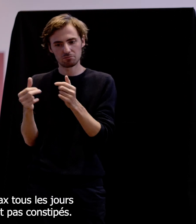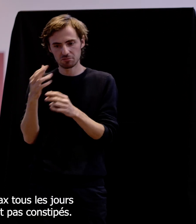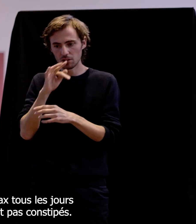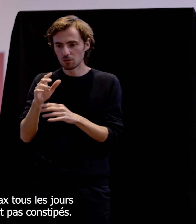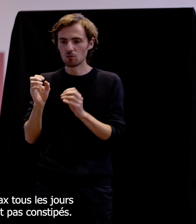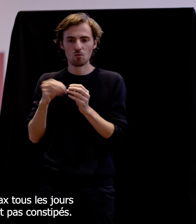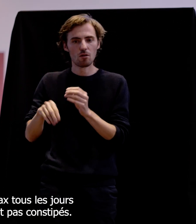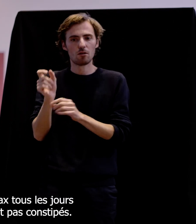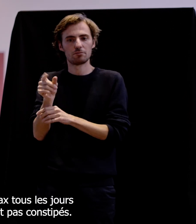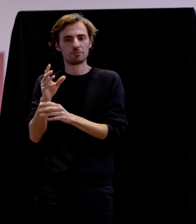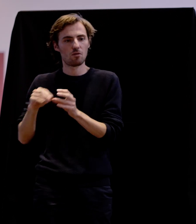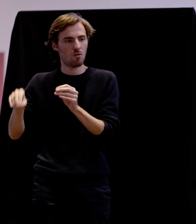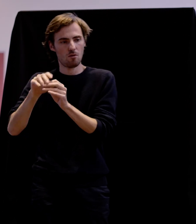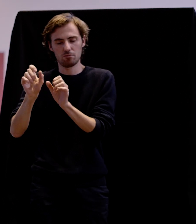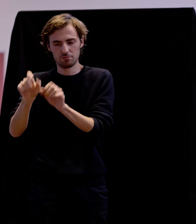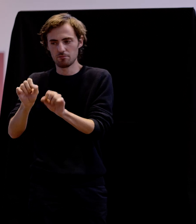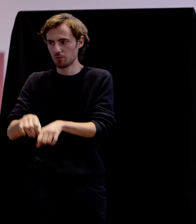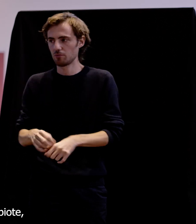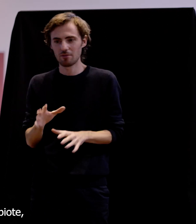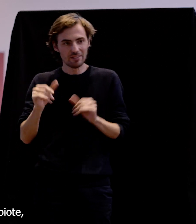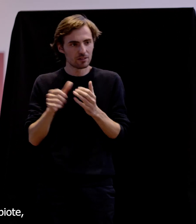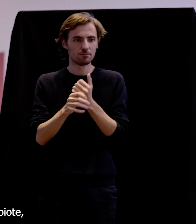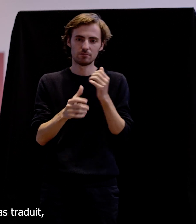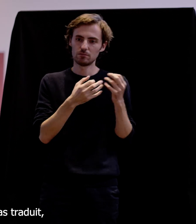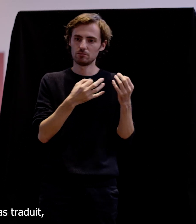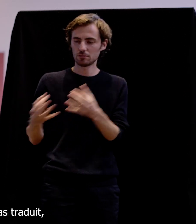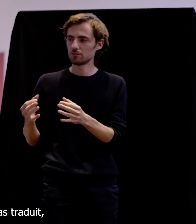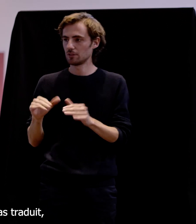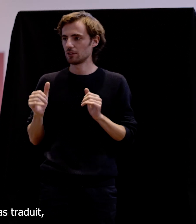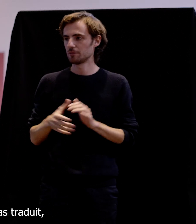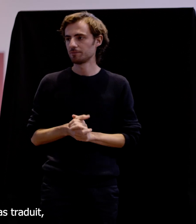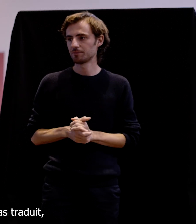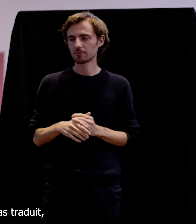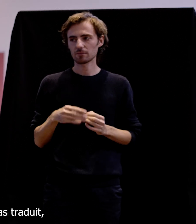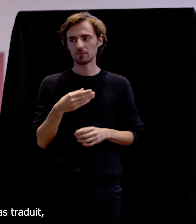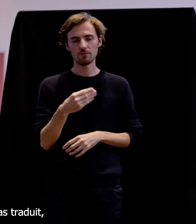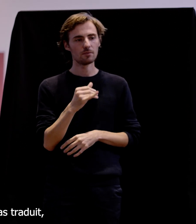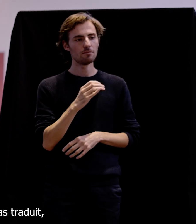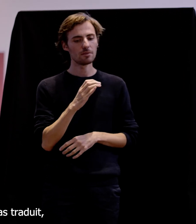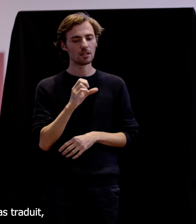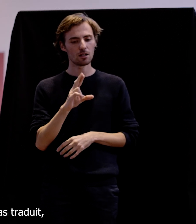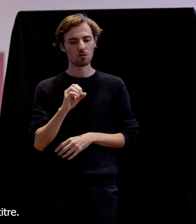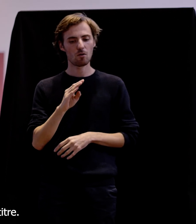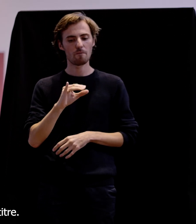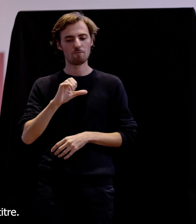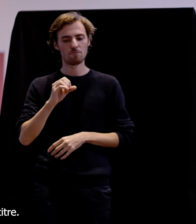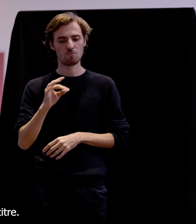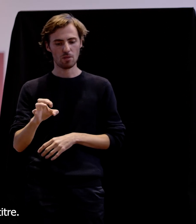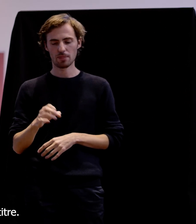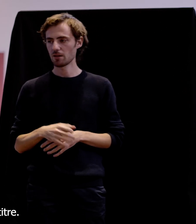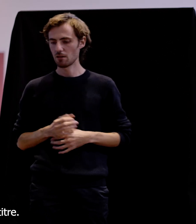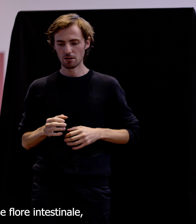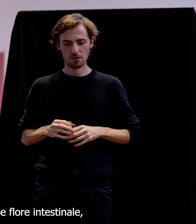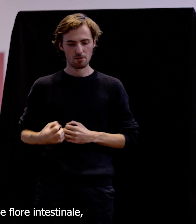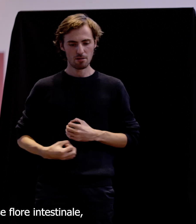tous les jours pour qu'ils ne soient pas constipés. La microbiote, là, je l'ai pas traduit. À juste titre,